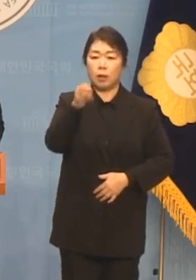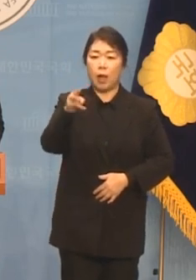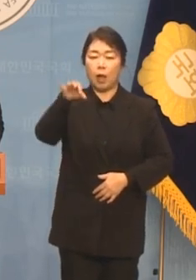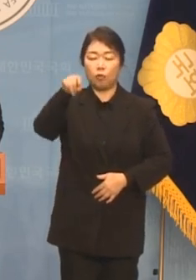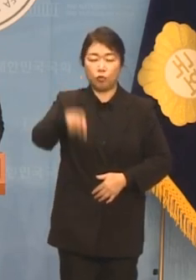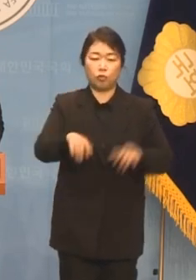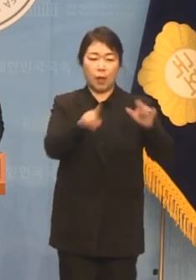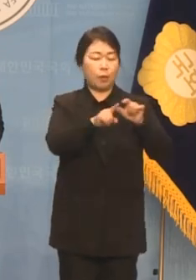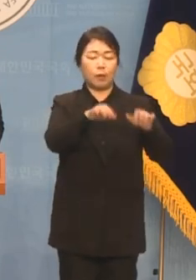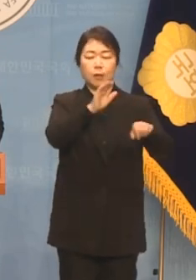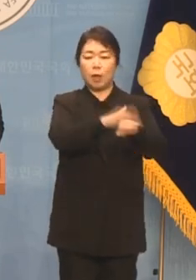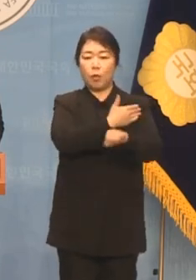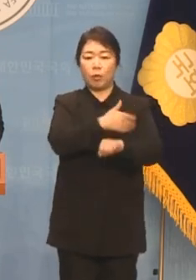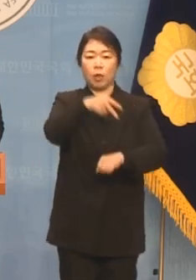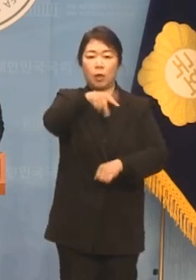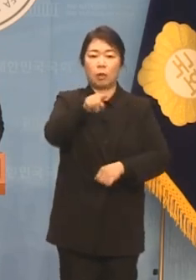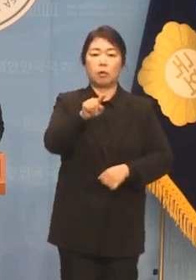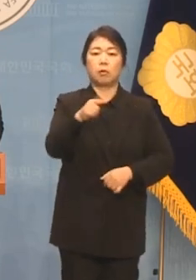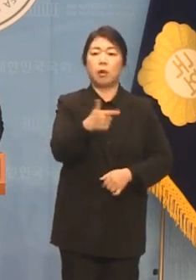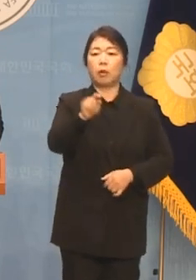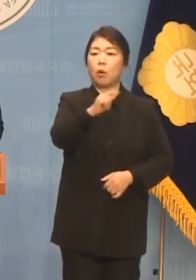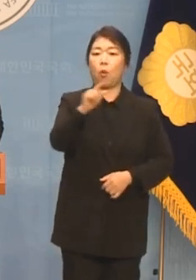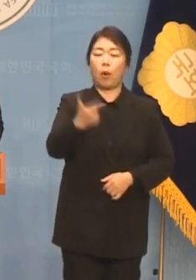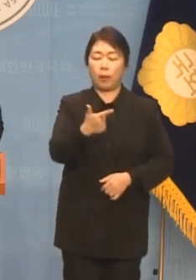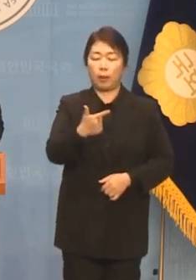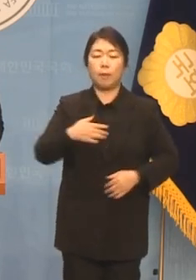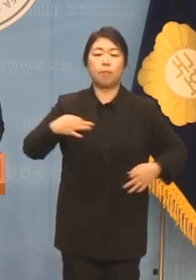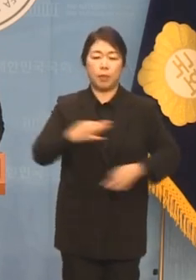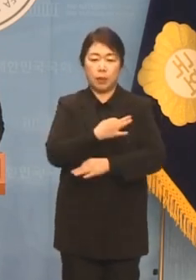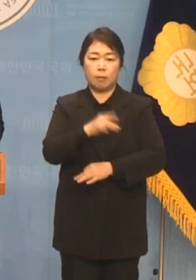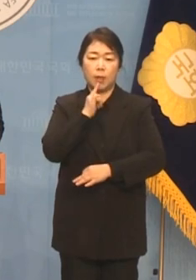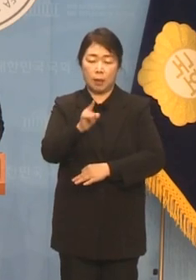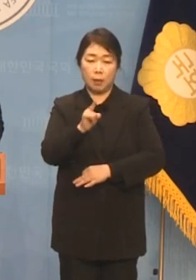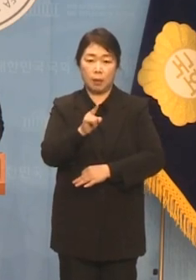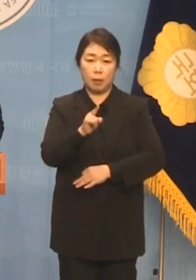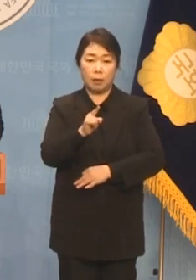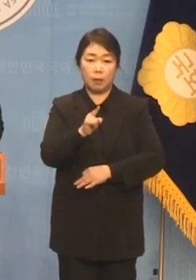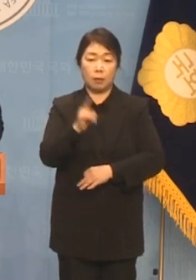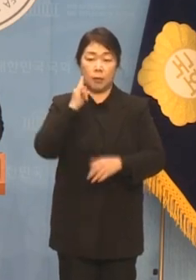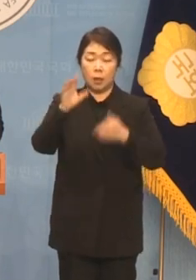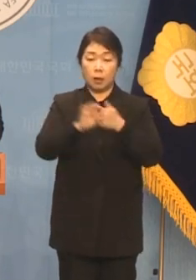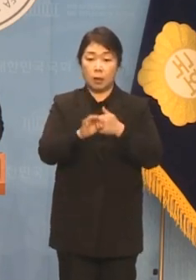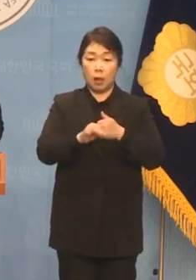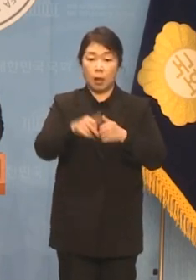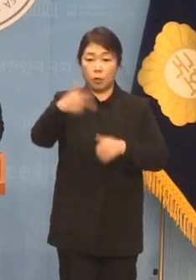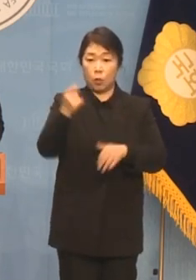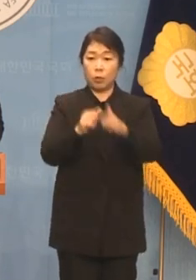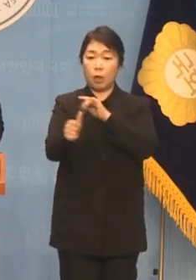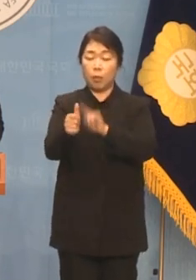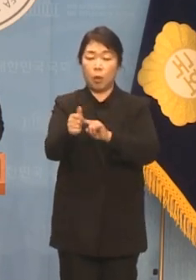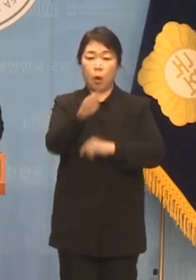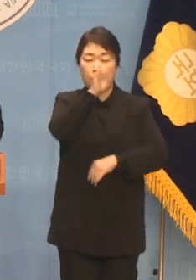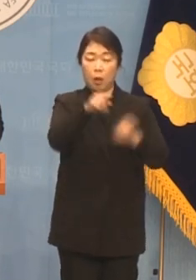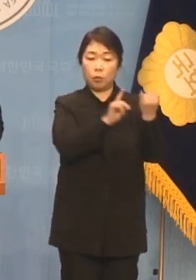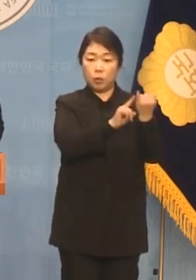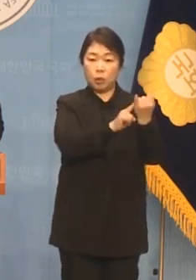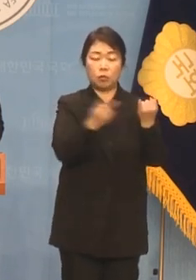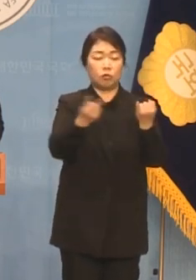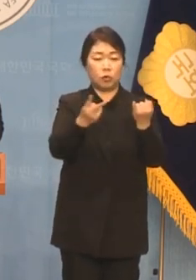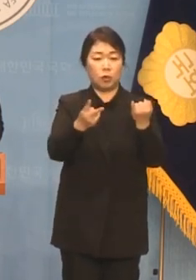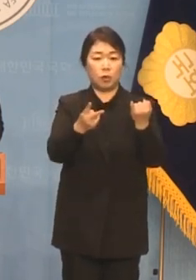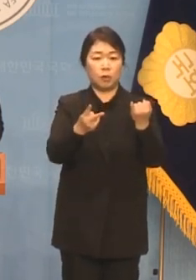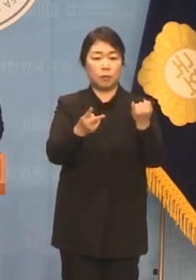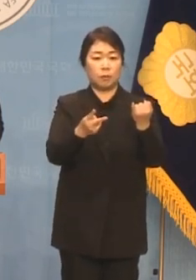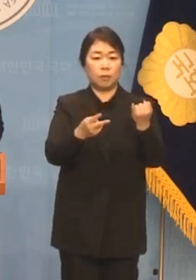정관 비리라는 용어가 맞다라고 말했습니다 만약 조 대표와 박후보가 정관 비리